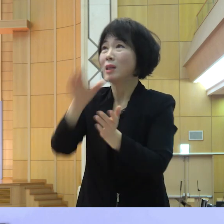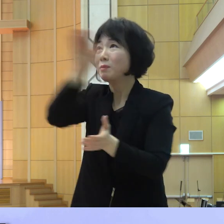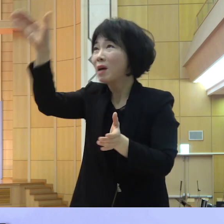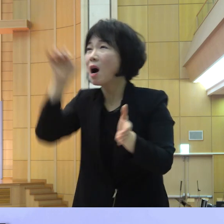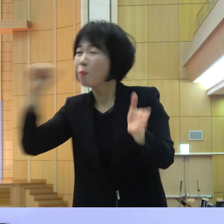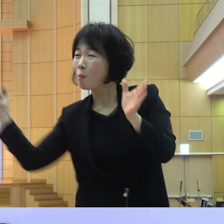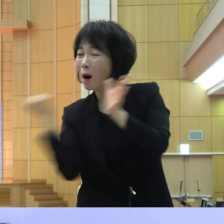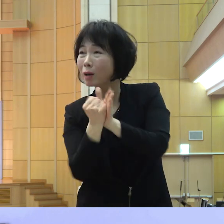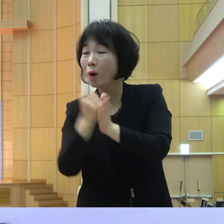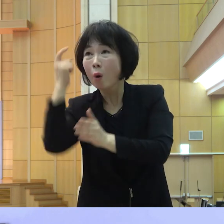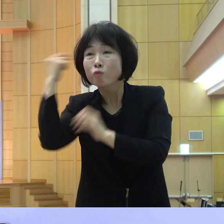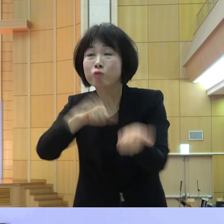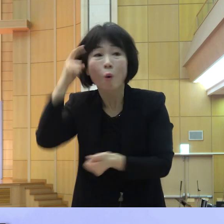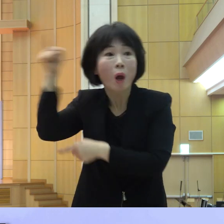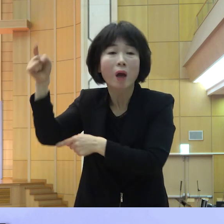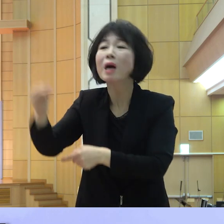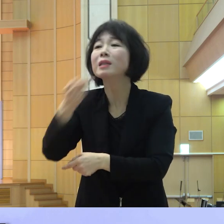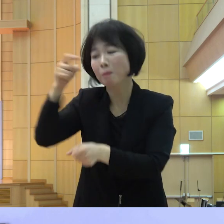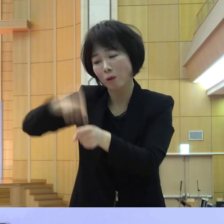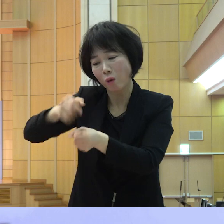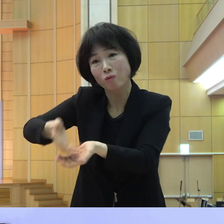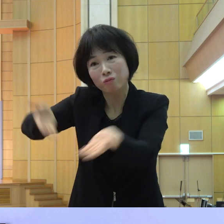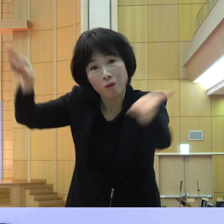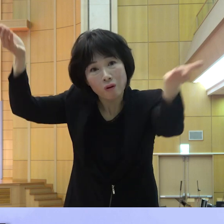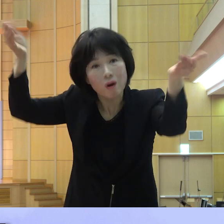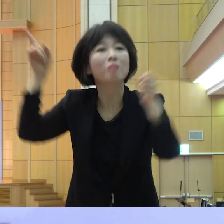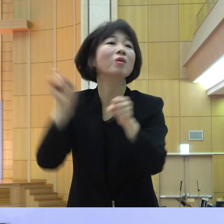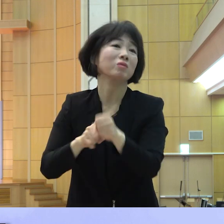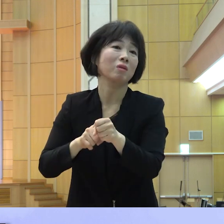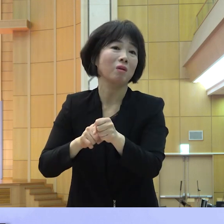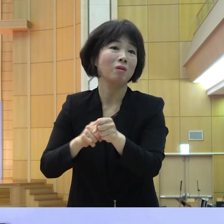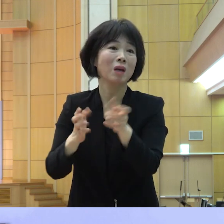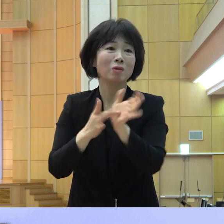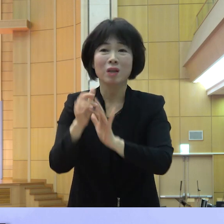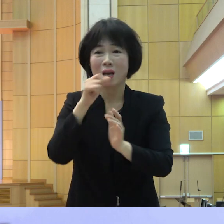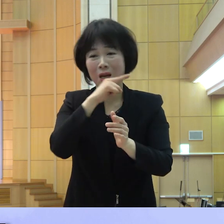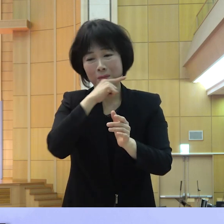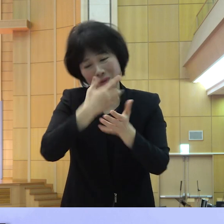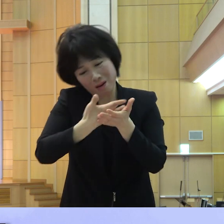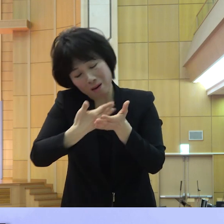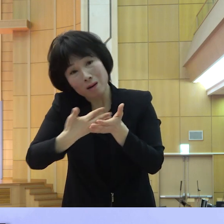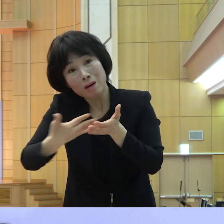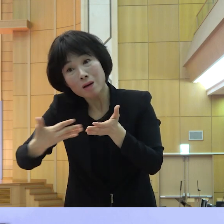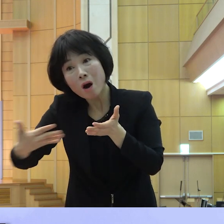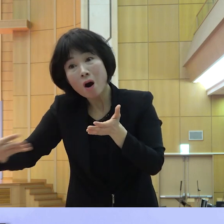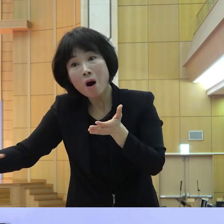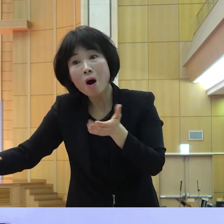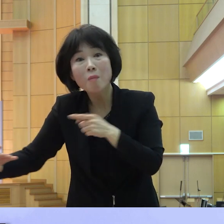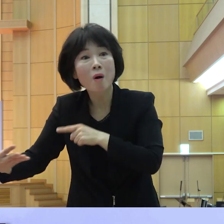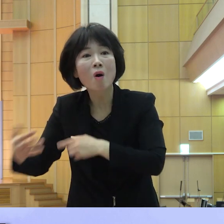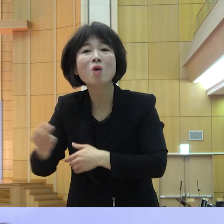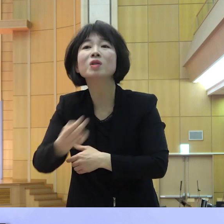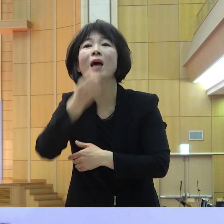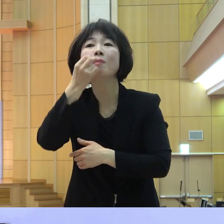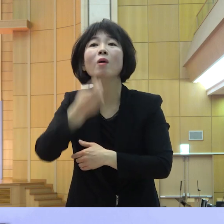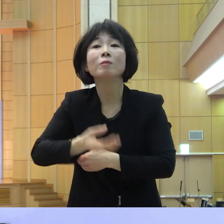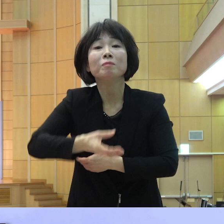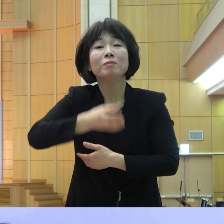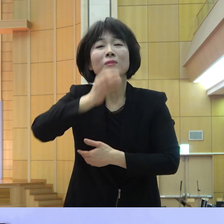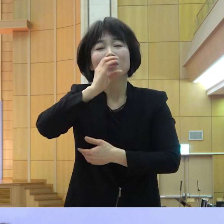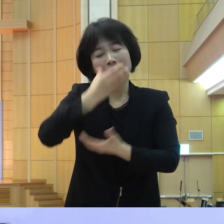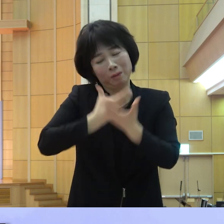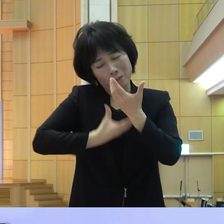것은 나에게 생명이 떡이 되어주셨구나, 예수님 피 흘린 것은 바로 내게 생명의 음료가 되어주셨구나,